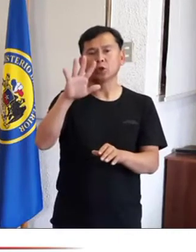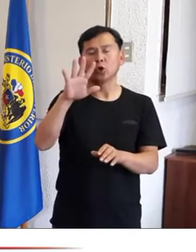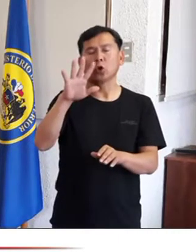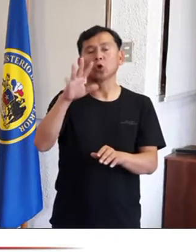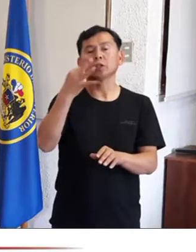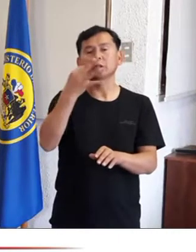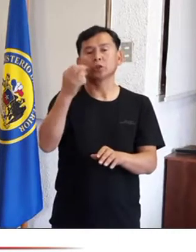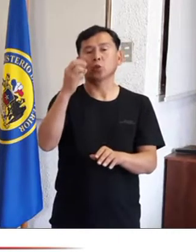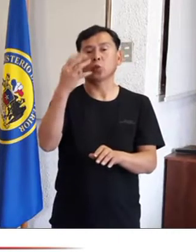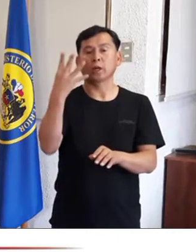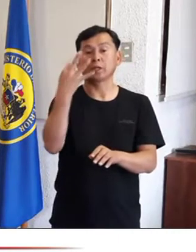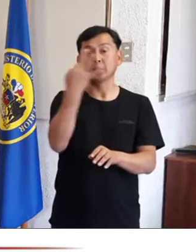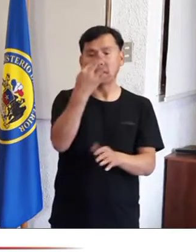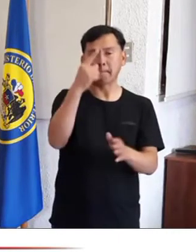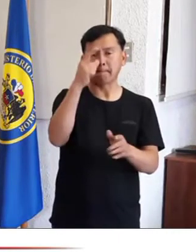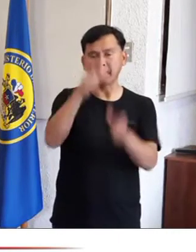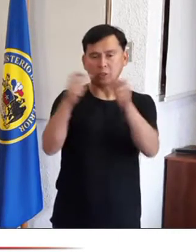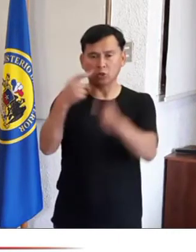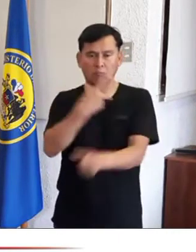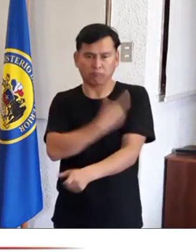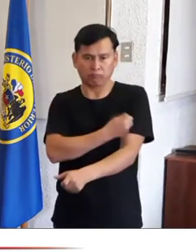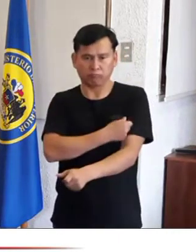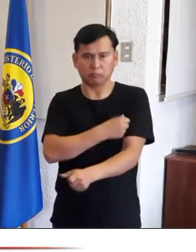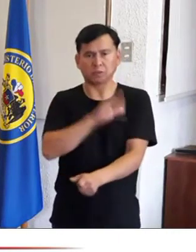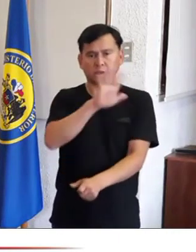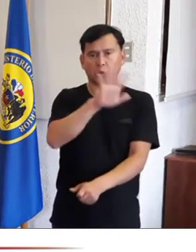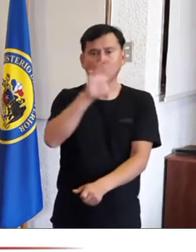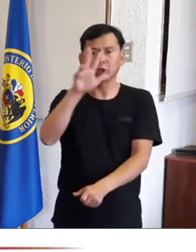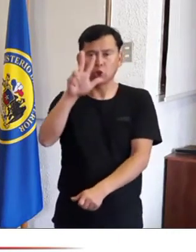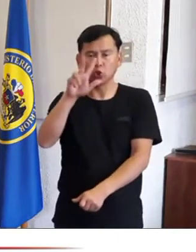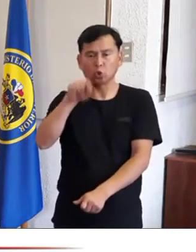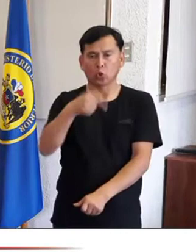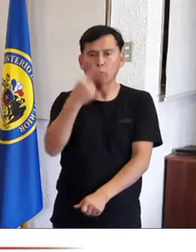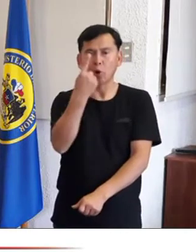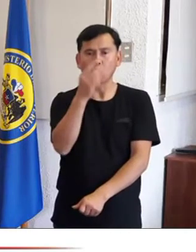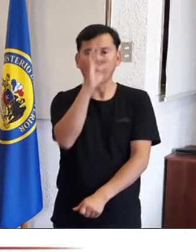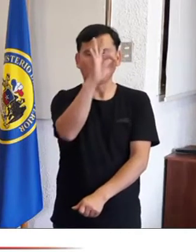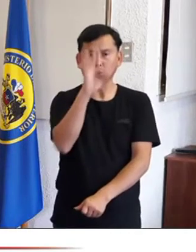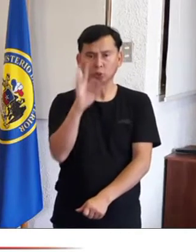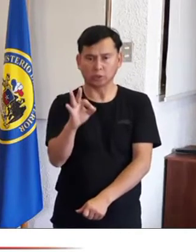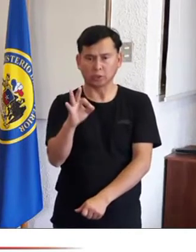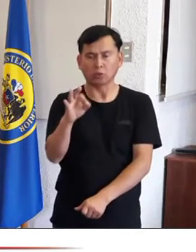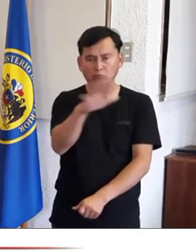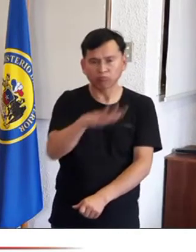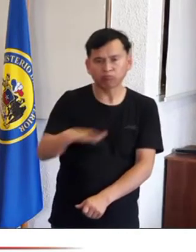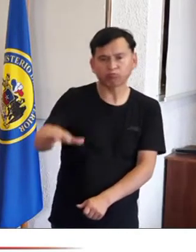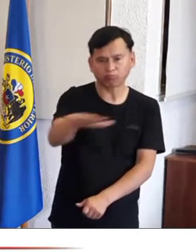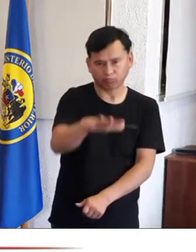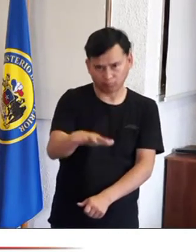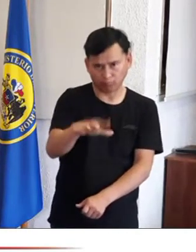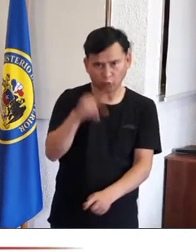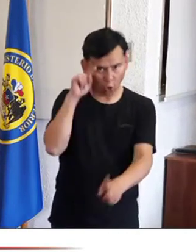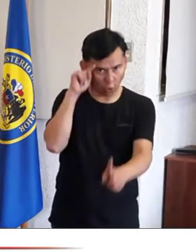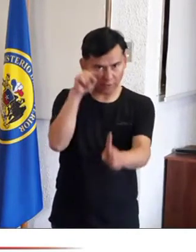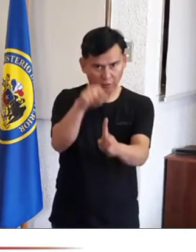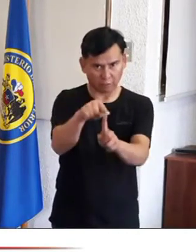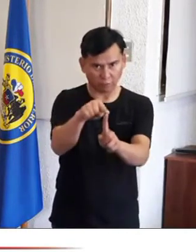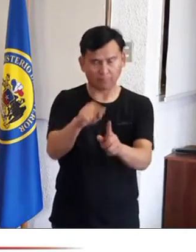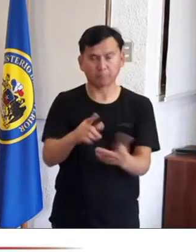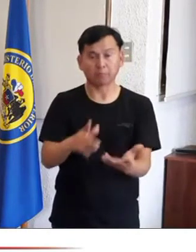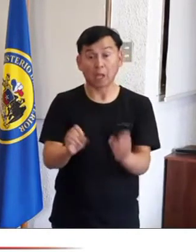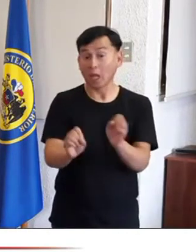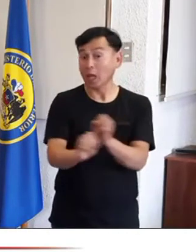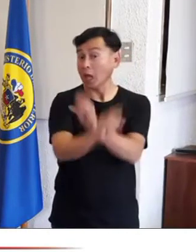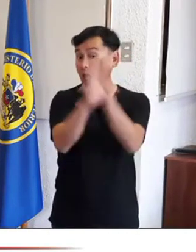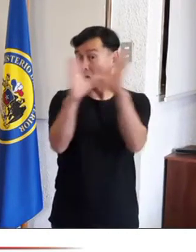25.343 personas vacunadas, que ascienden a un 58,1% de la población objetivo. Aclarar